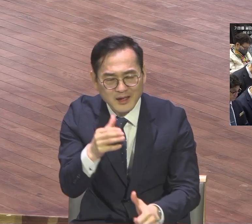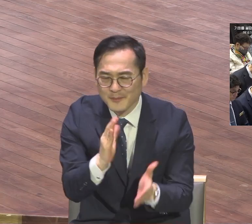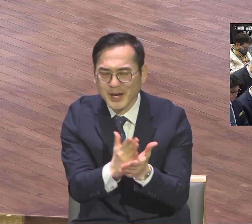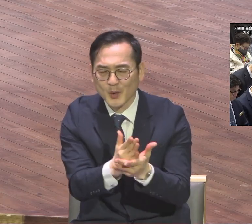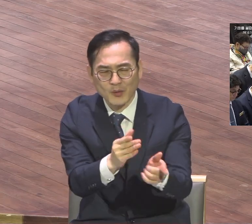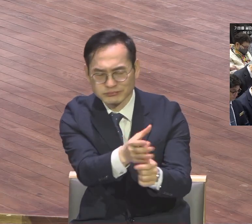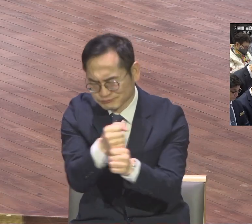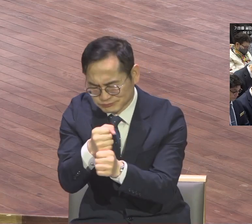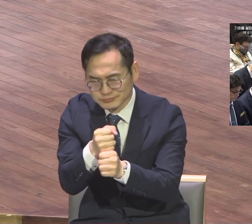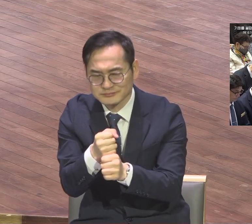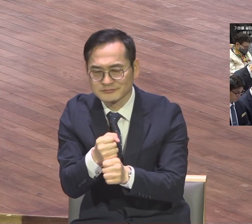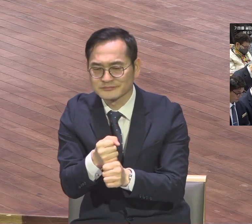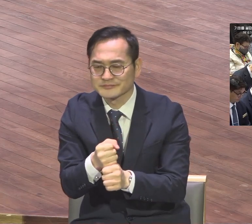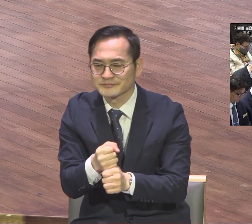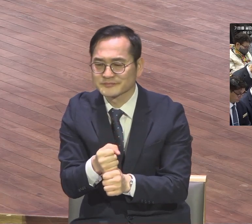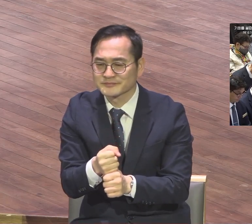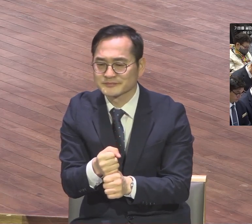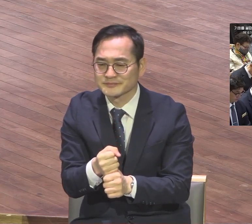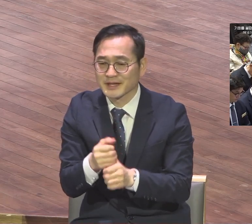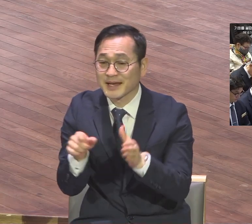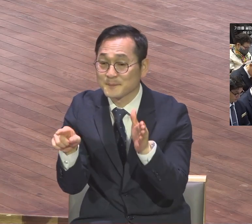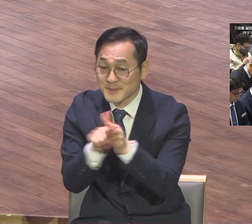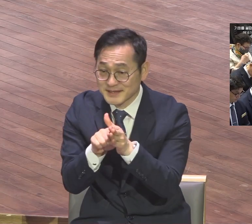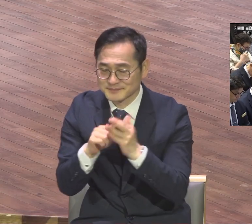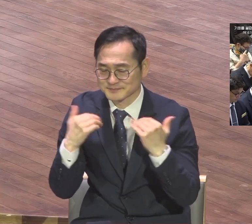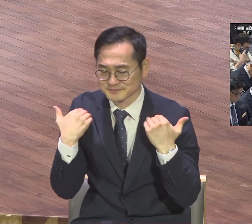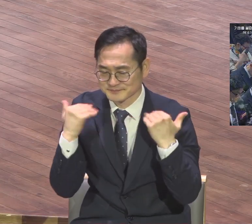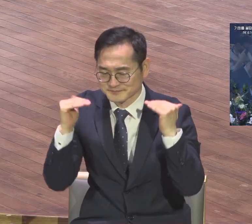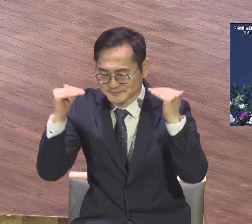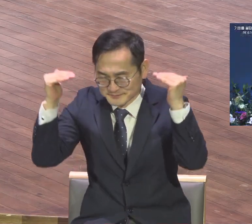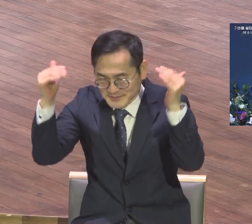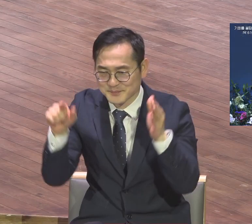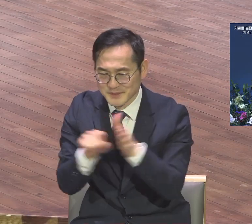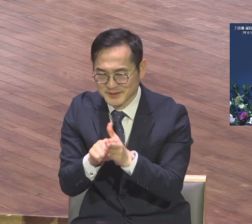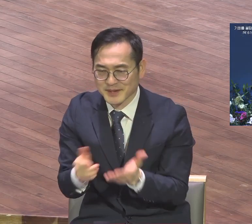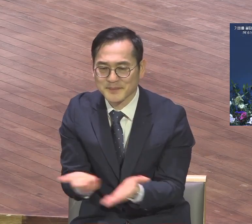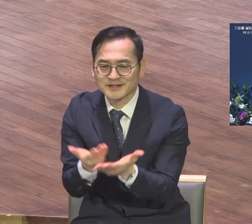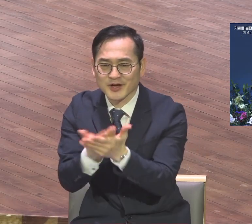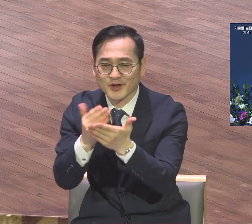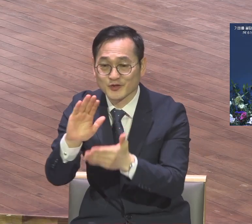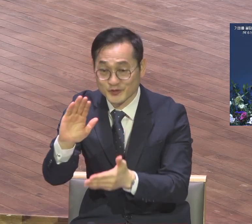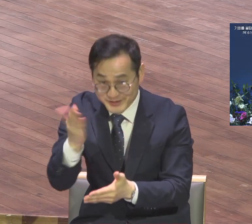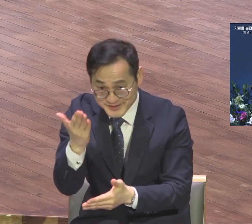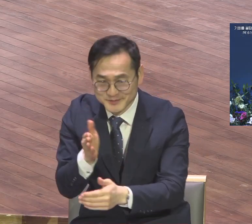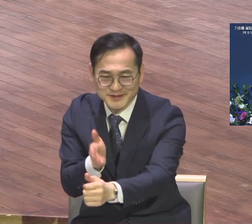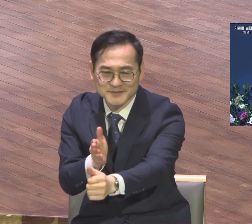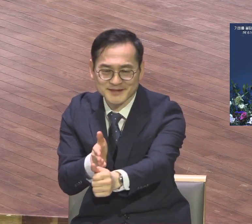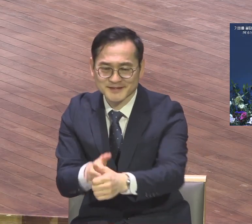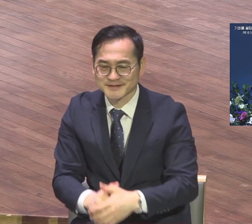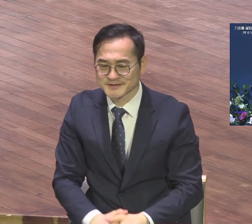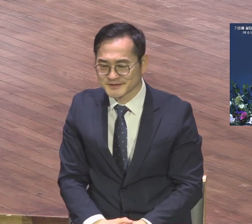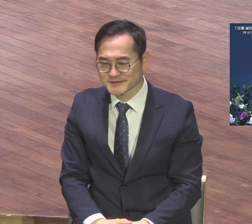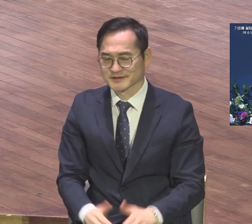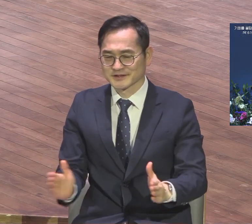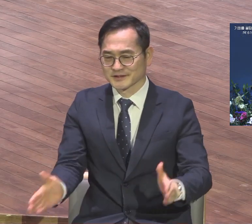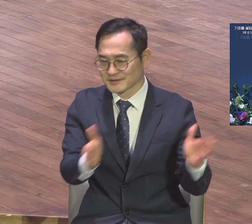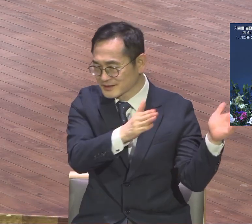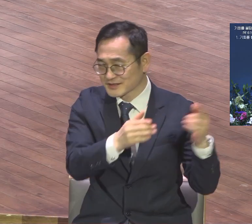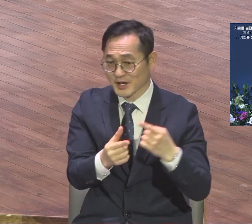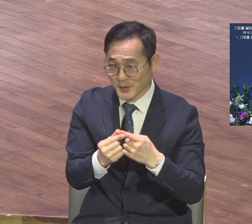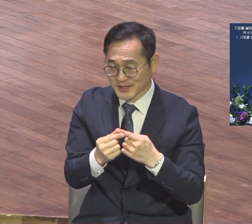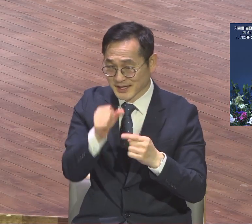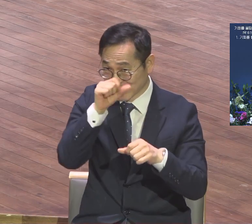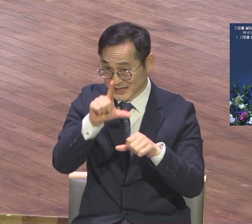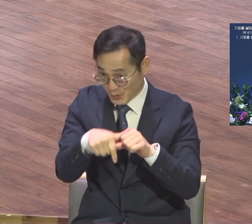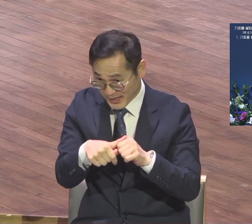밥그릇마다 확실한 믿음의 성장을 하는 그리스도의 절대 제자들 다 되시기를 제물로 축복합니다. 그럼 첫째로 기회를